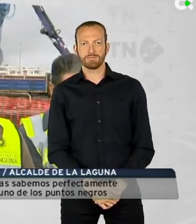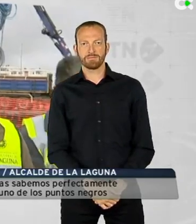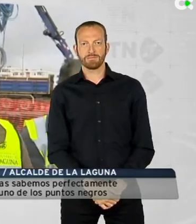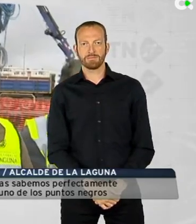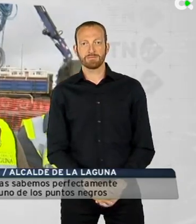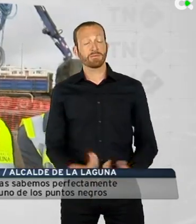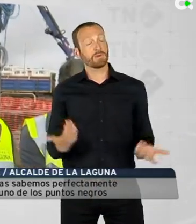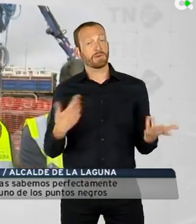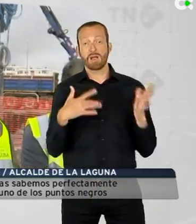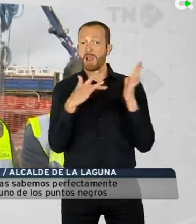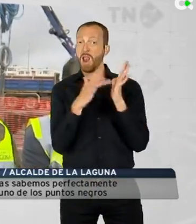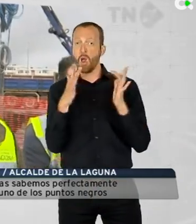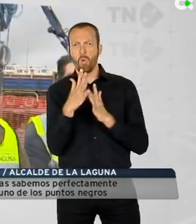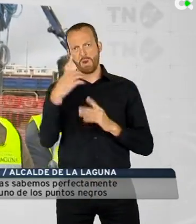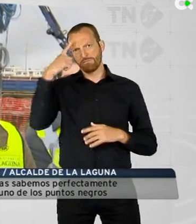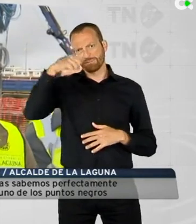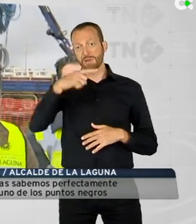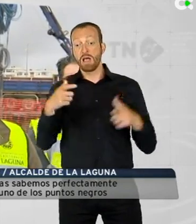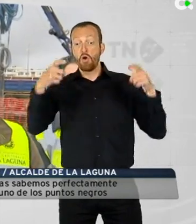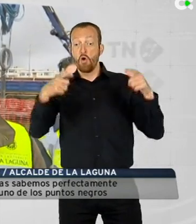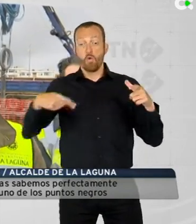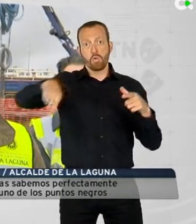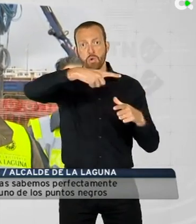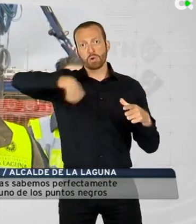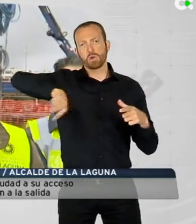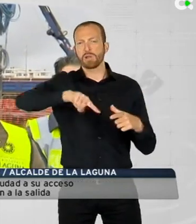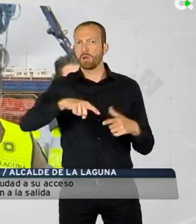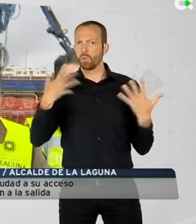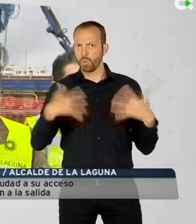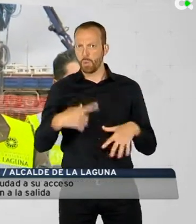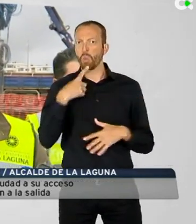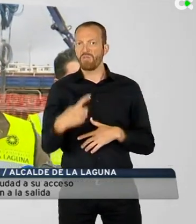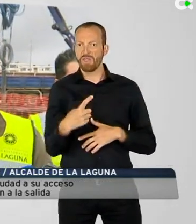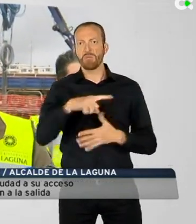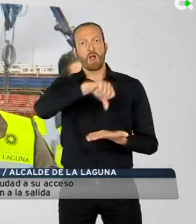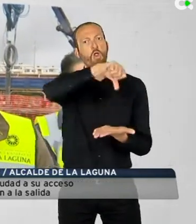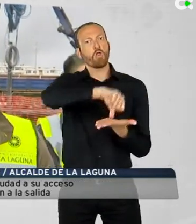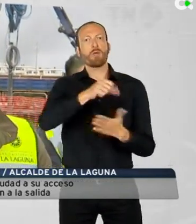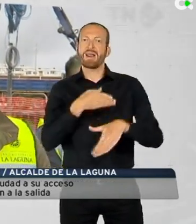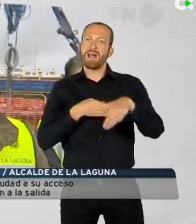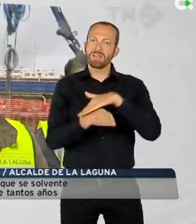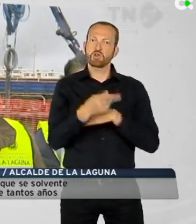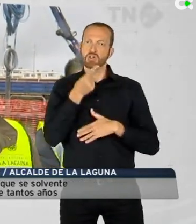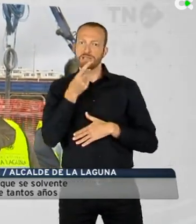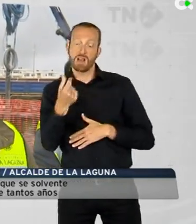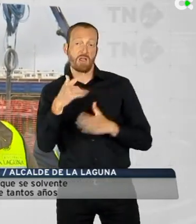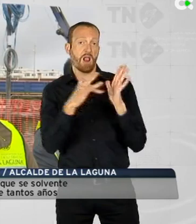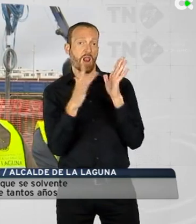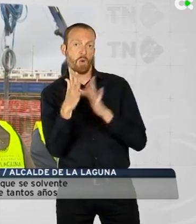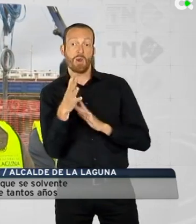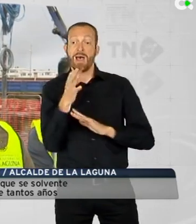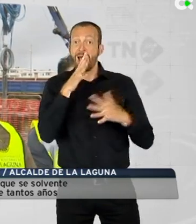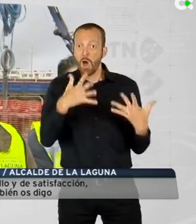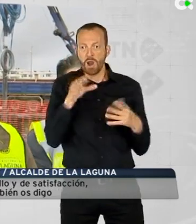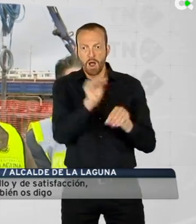Los laguneros y las laguneras sabemos perfectamente que esta rotonda era uno de los puntos negros que tenía la ciudad a su acceso y también a la salida, y por tanto que se solvente después